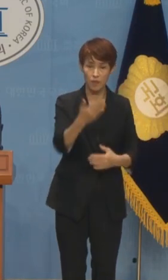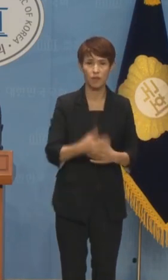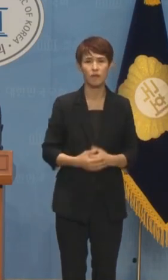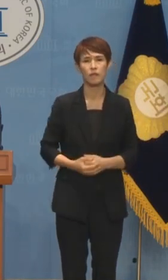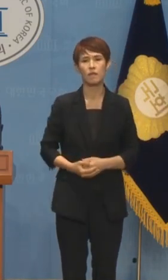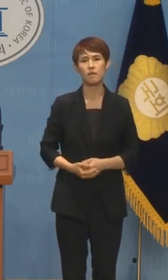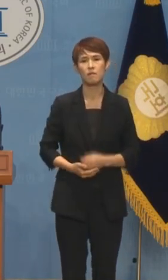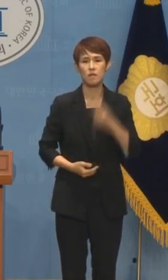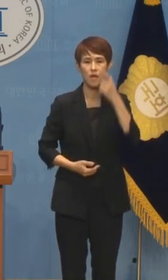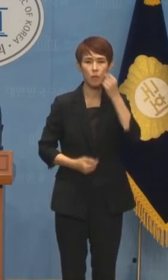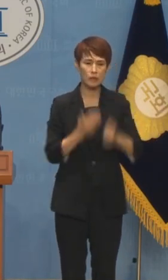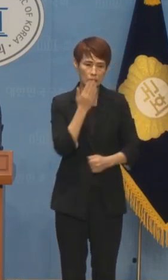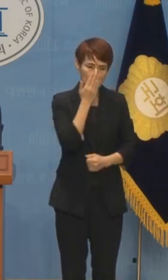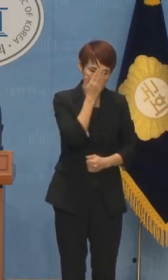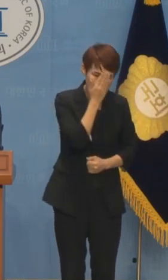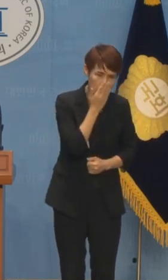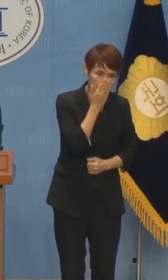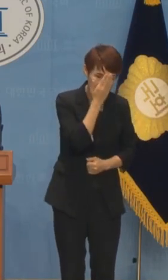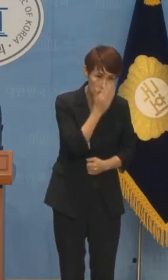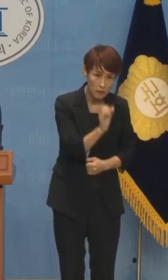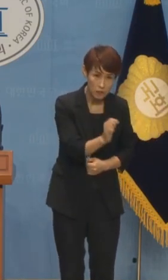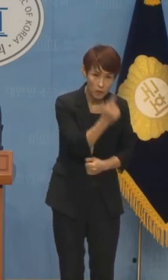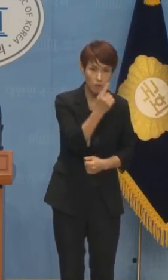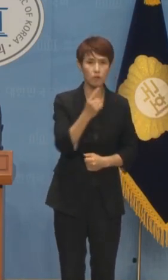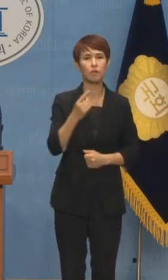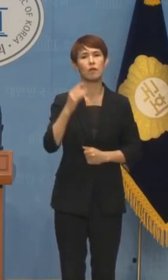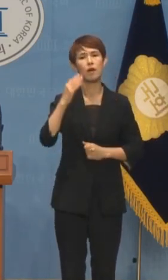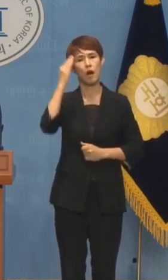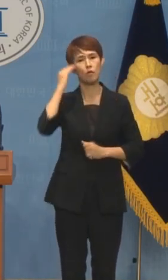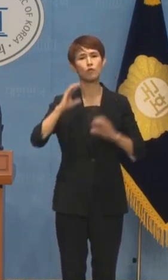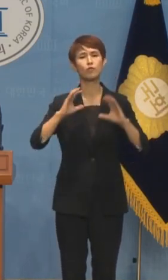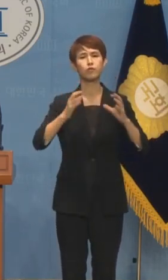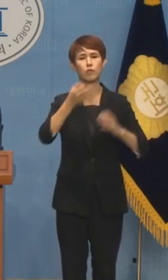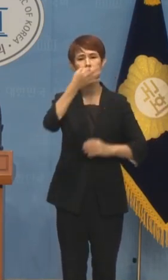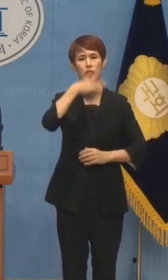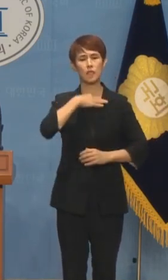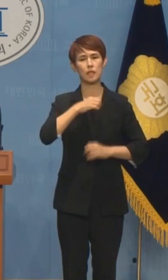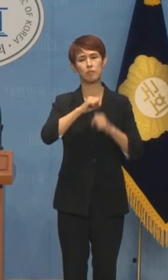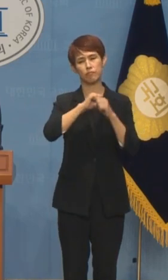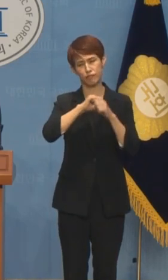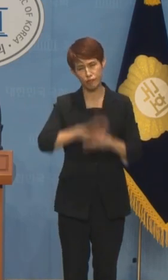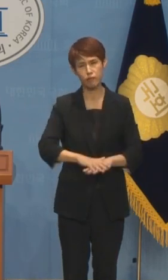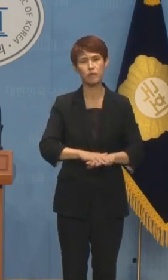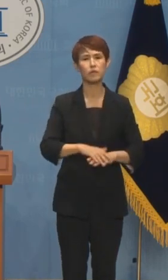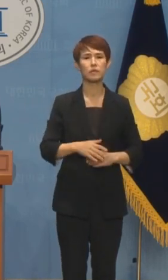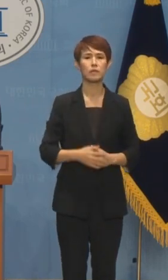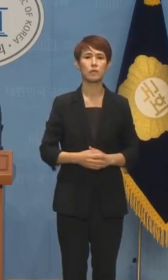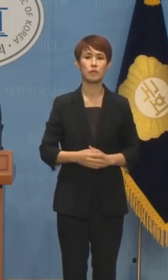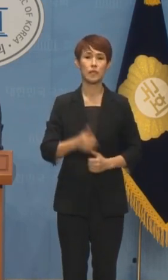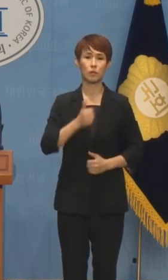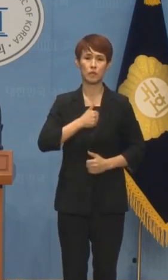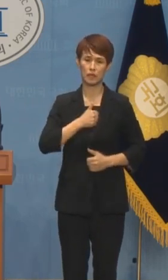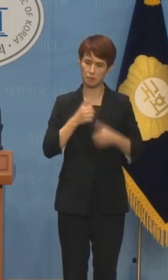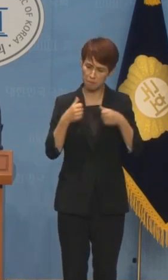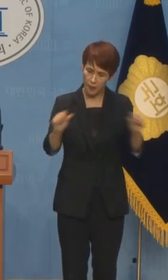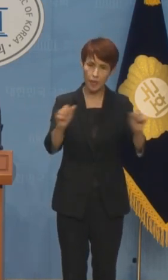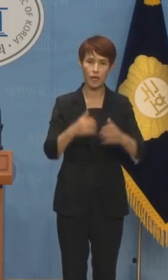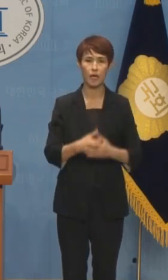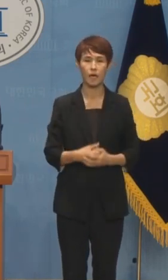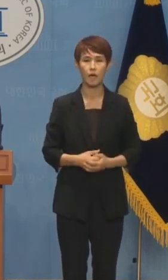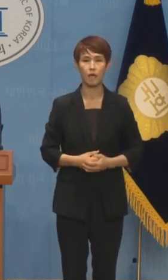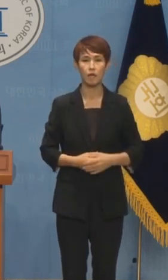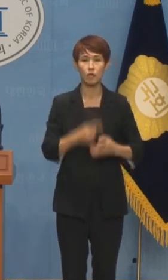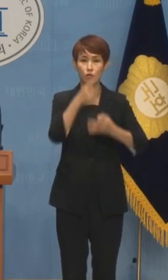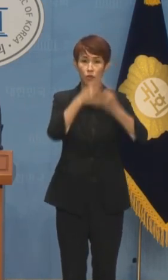대일 굴종 외교의 국익이 무너지고 국민의 자존심이 무너지고 있습니다. 윤석열